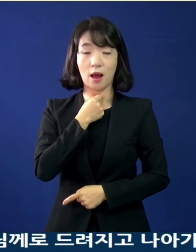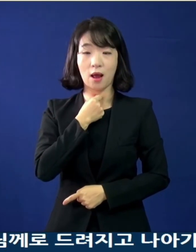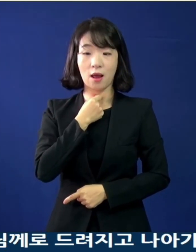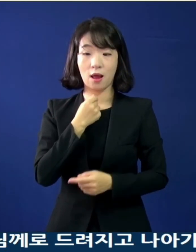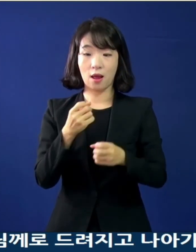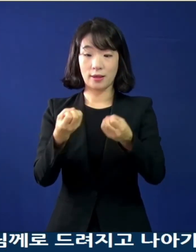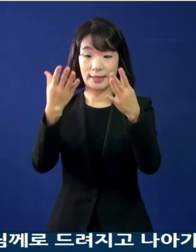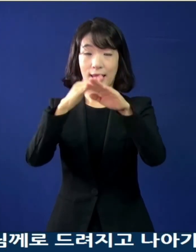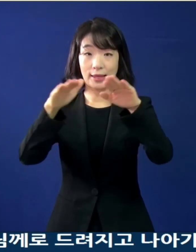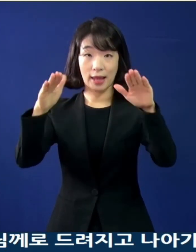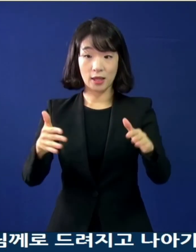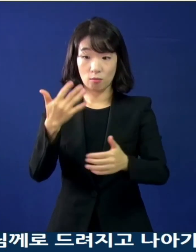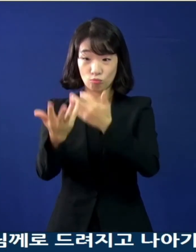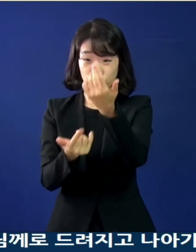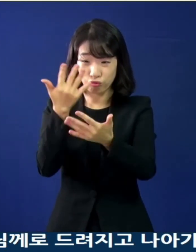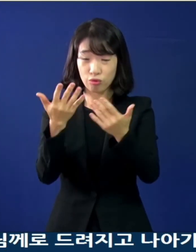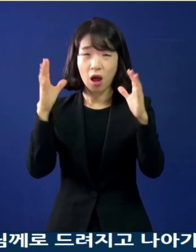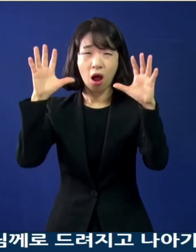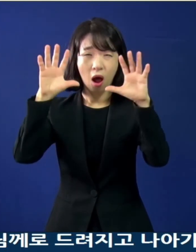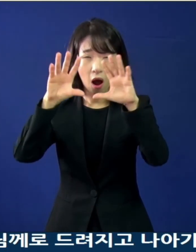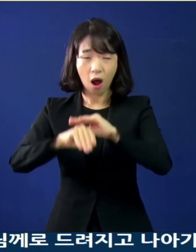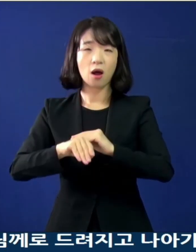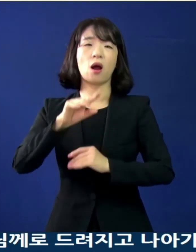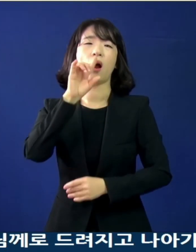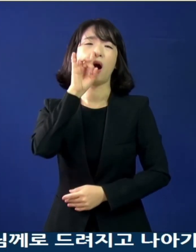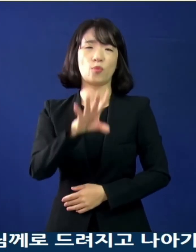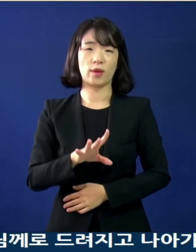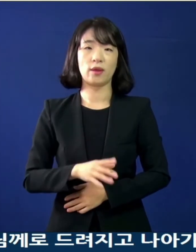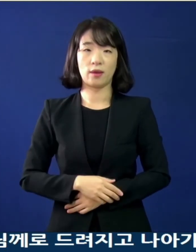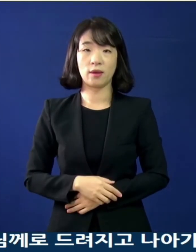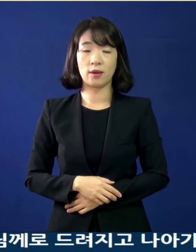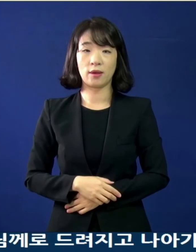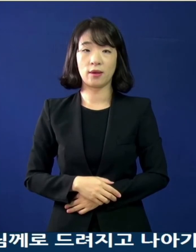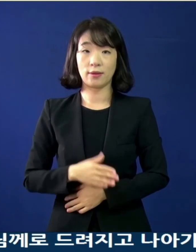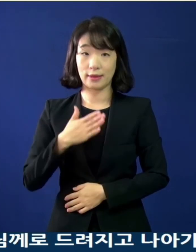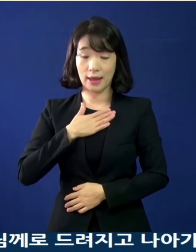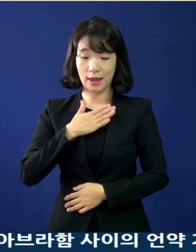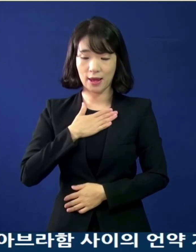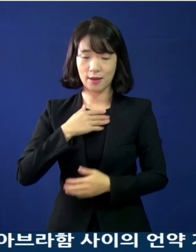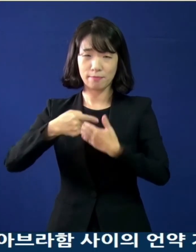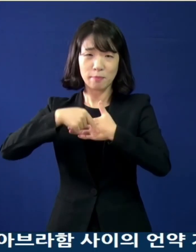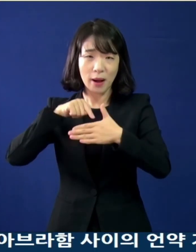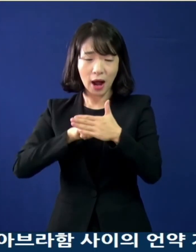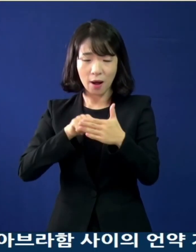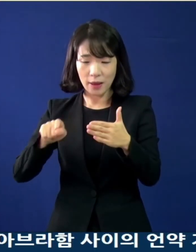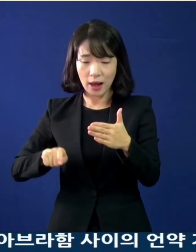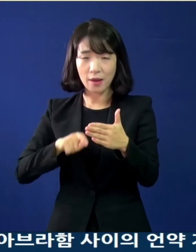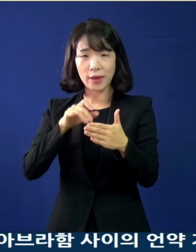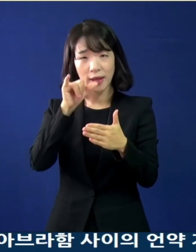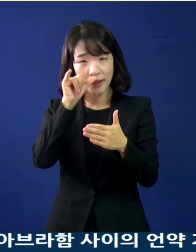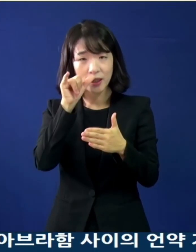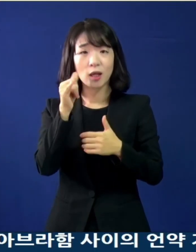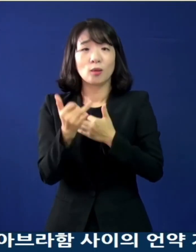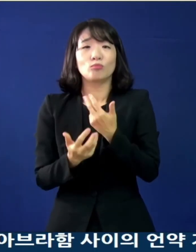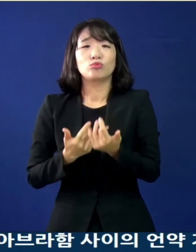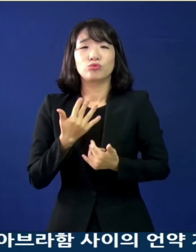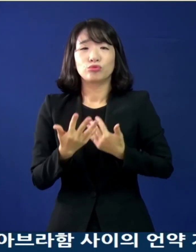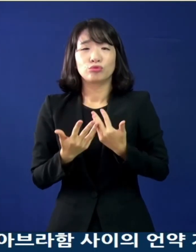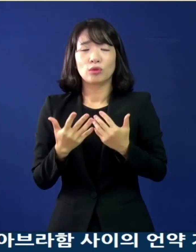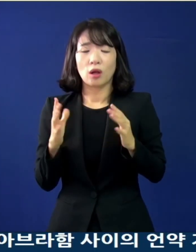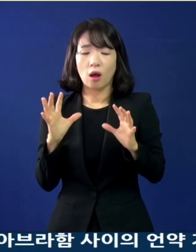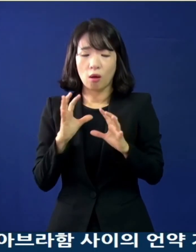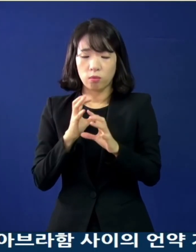됩니다. 내 심령에 있는 제단의 불이 꺼지지 않기를 주 안에서